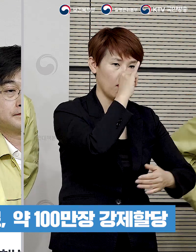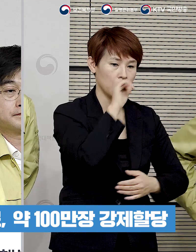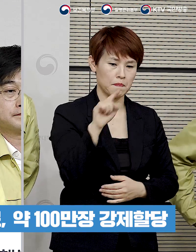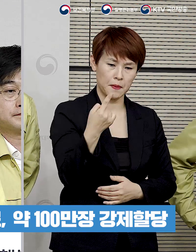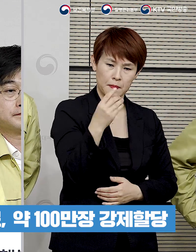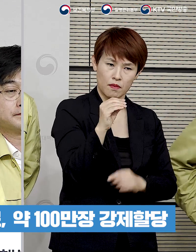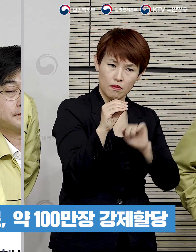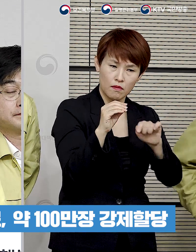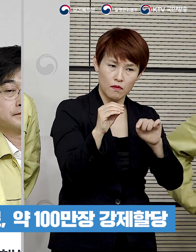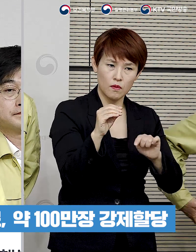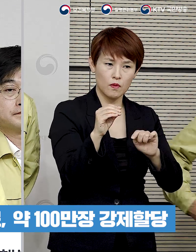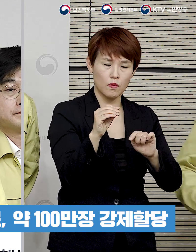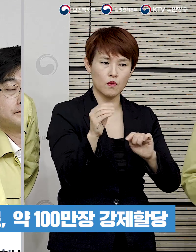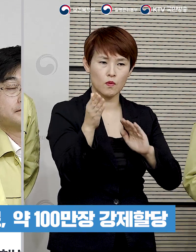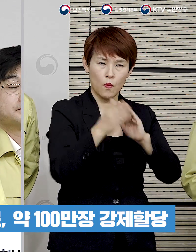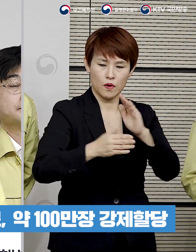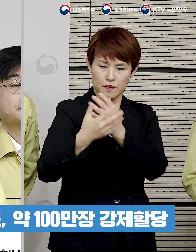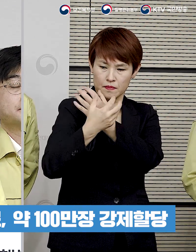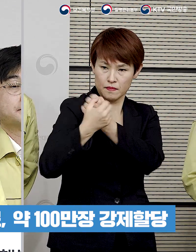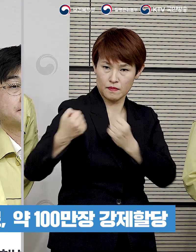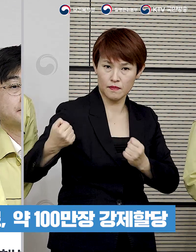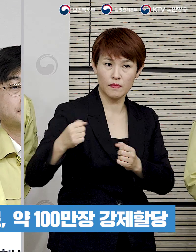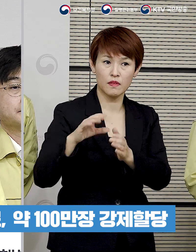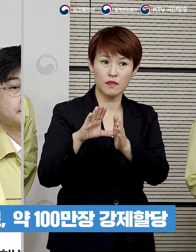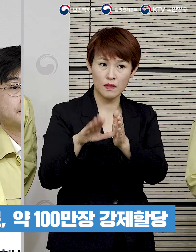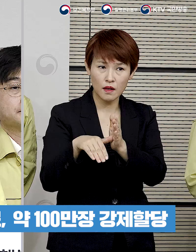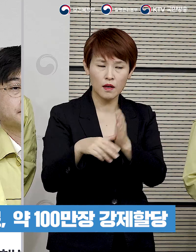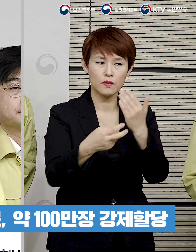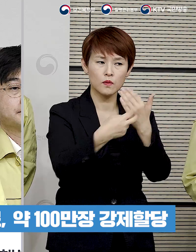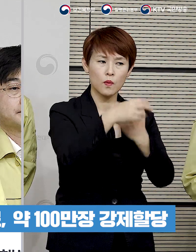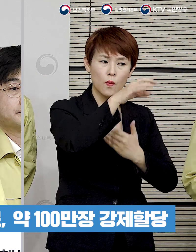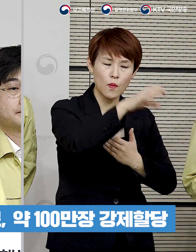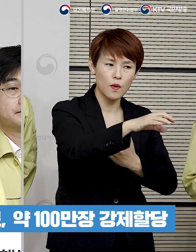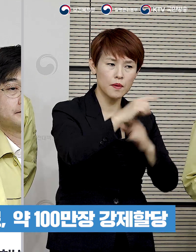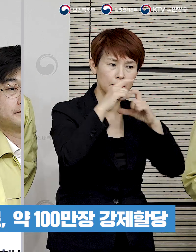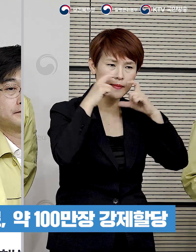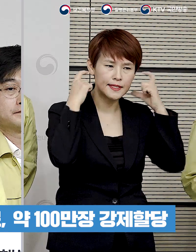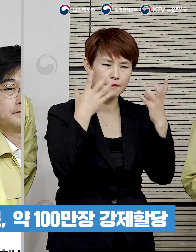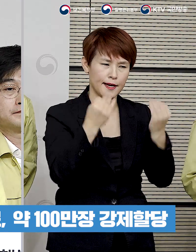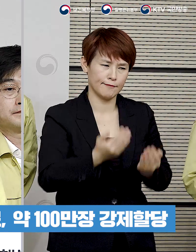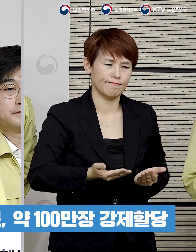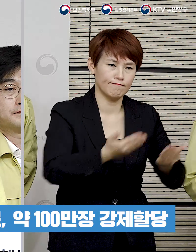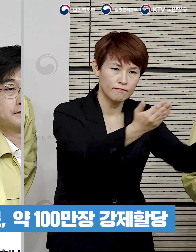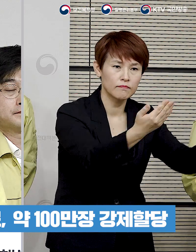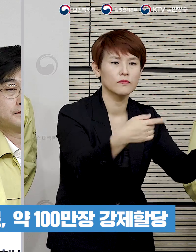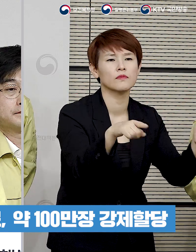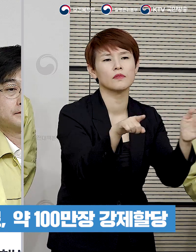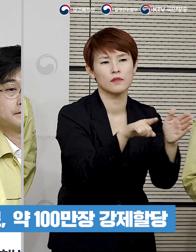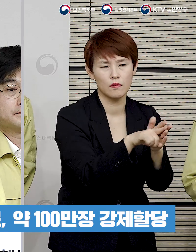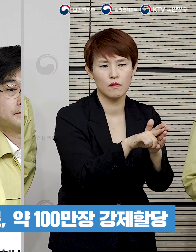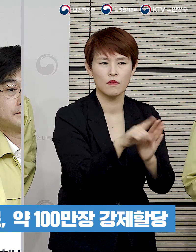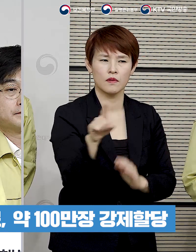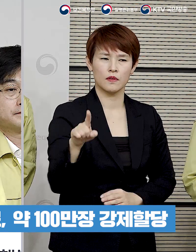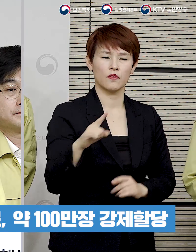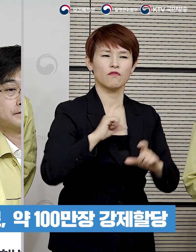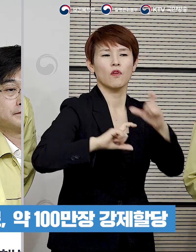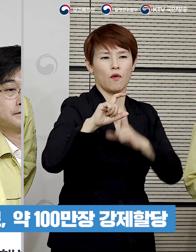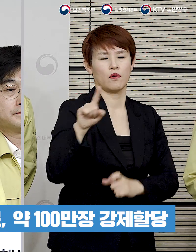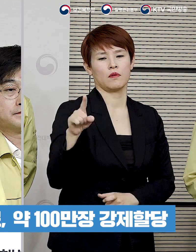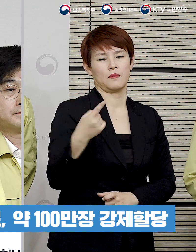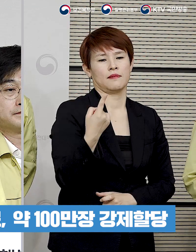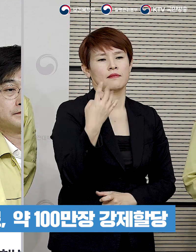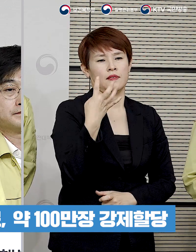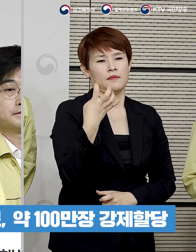이 100만 장을 가지고 공급 계약을 하는 과정에서는 의료 현장의 마스크가 좀 최대한 많이 갈 수 있도록 현재